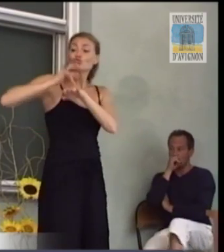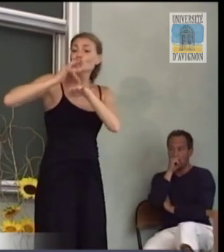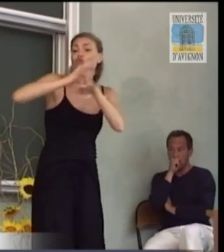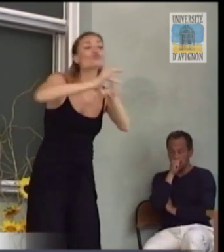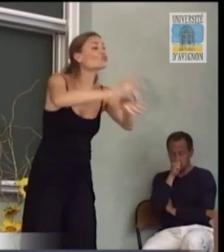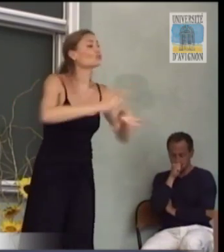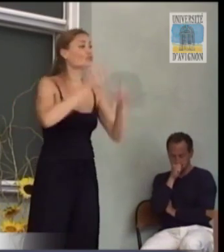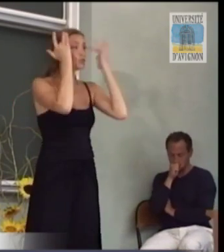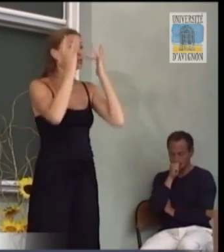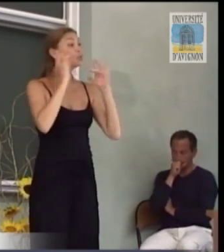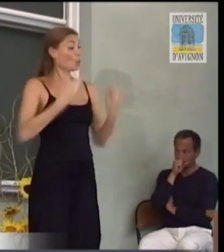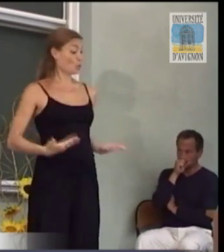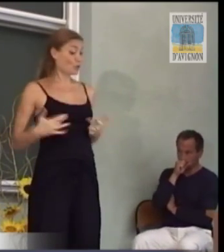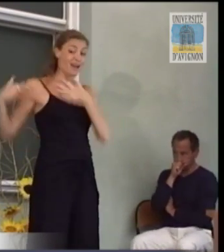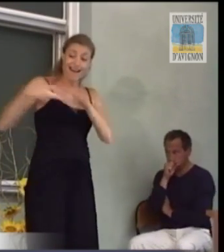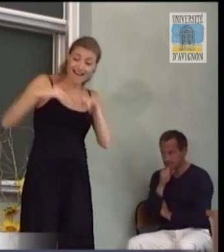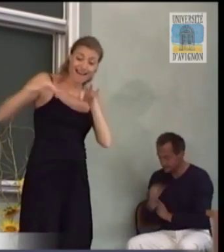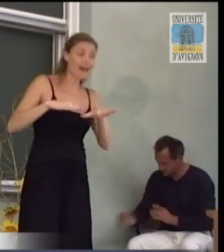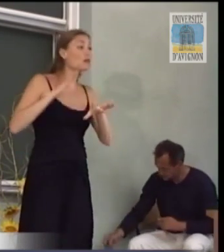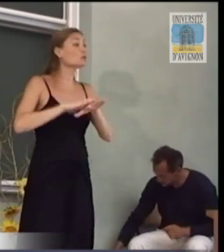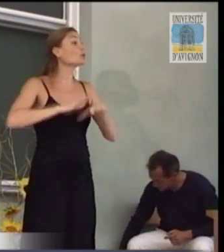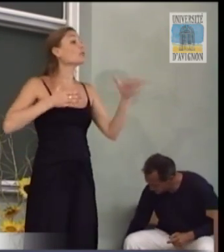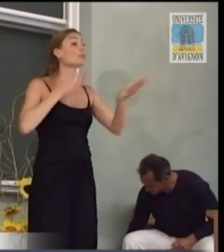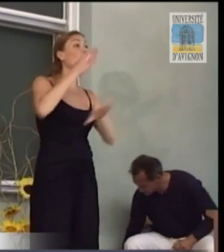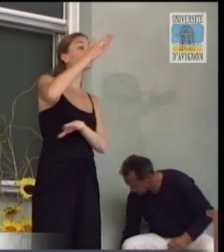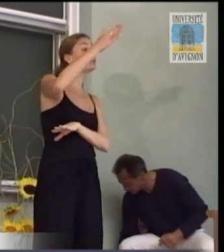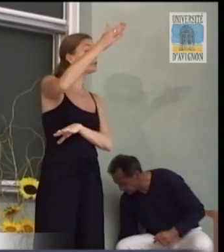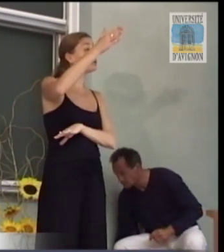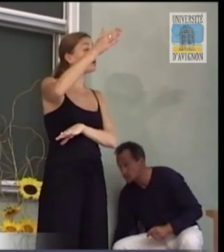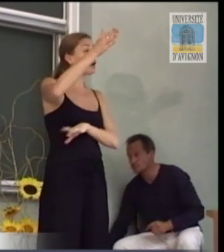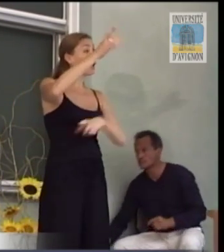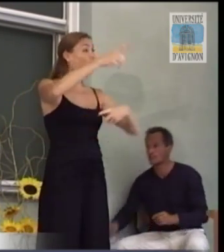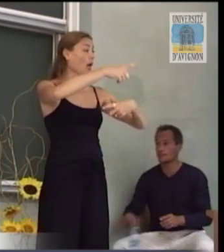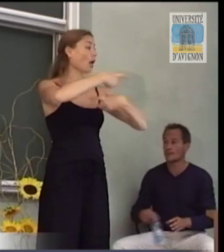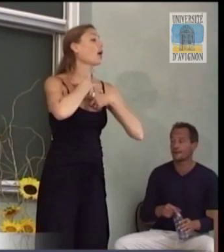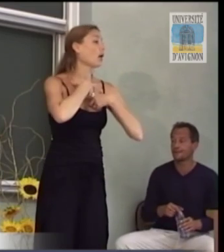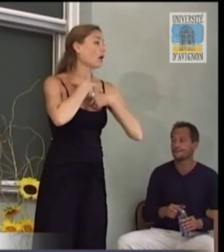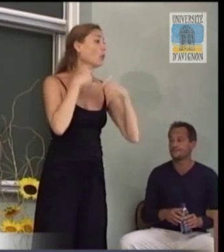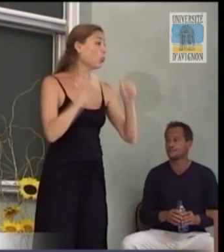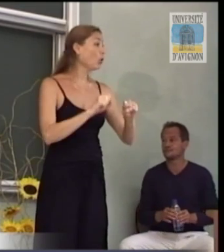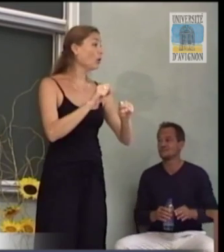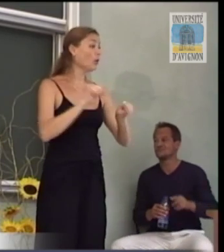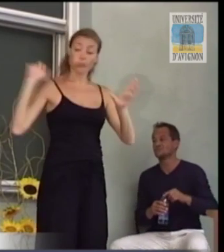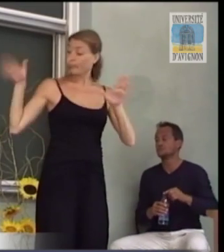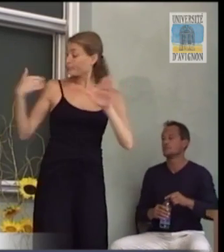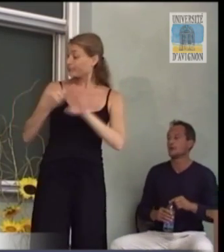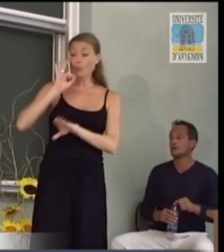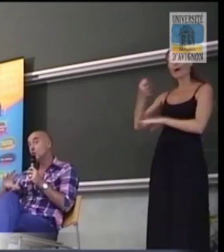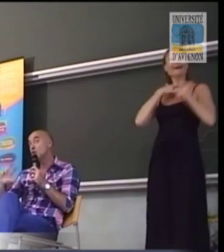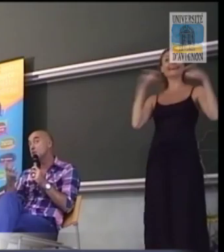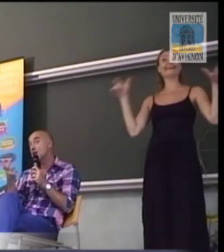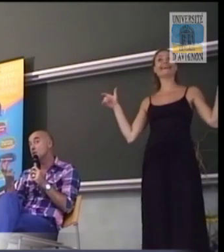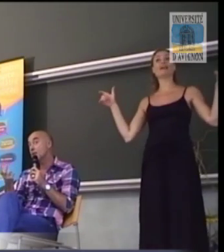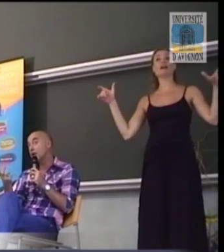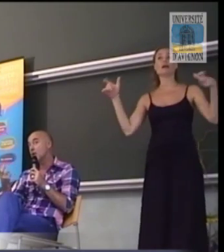aujourd'hui, ne comprendront pas demain qu'ils ne puissent plus accéder à ce à quoi ils accédaient. Donc c'est